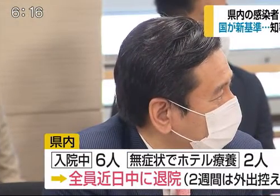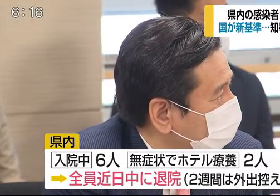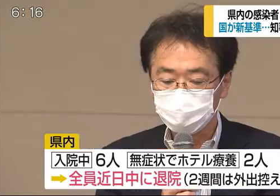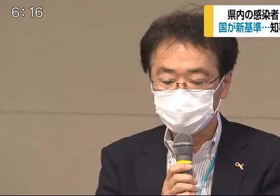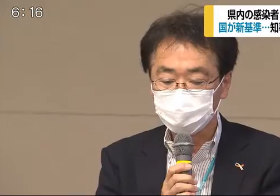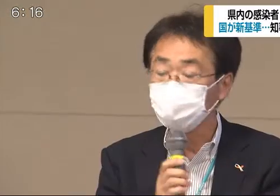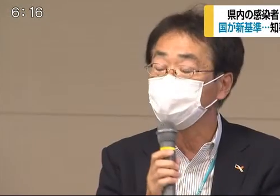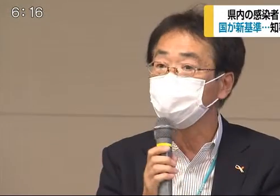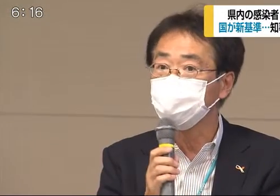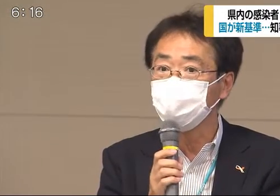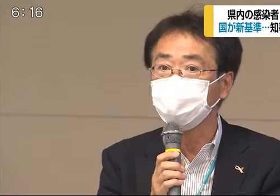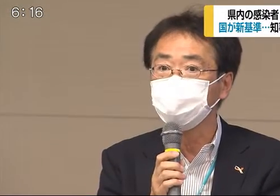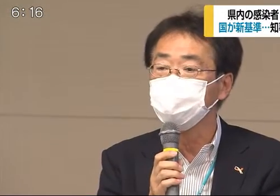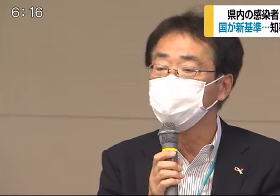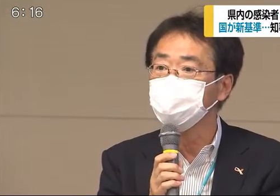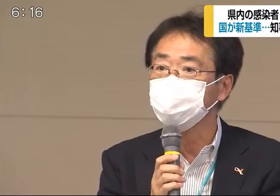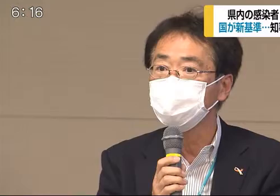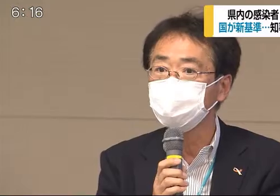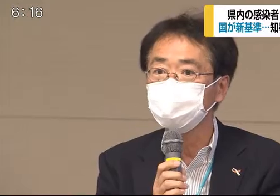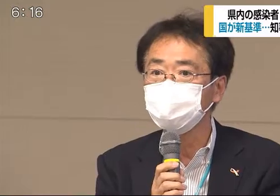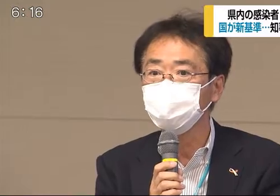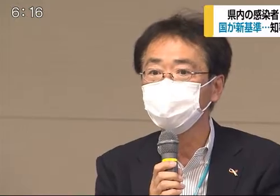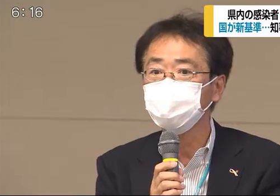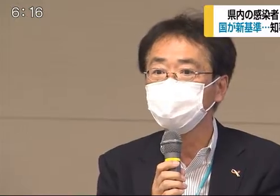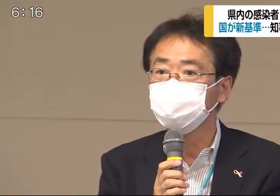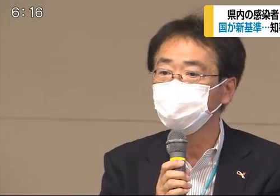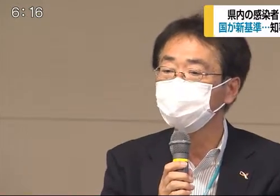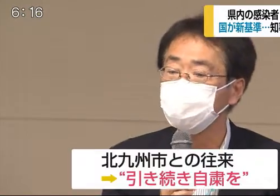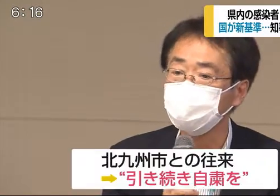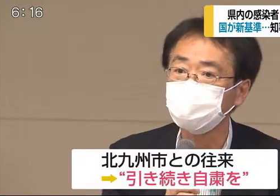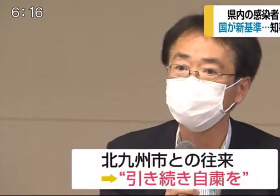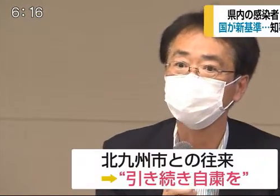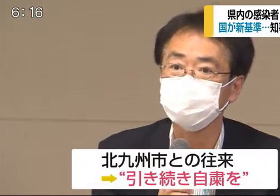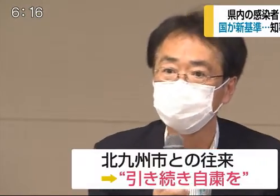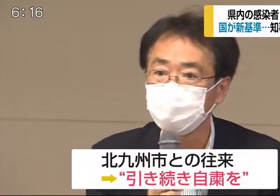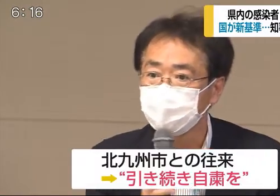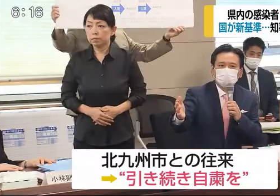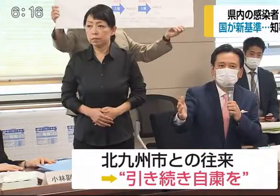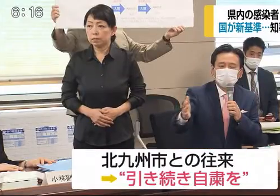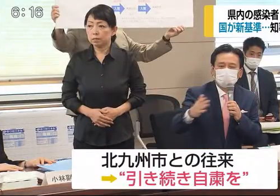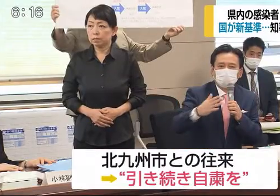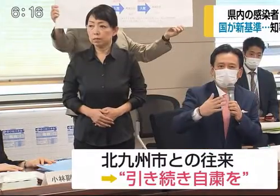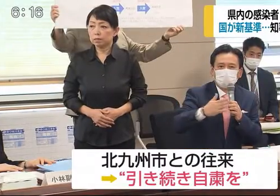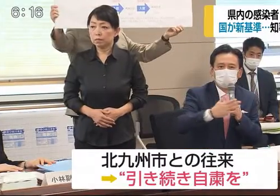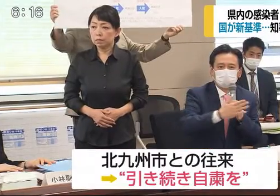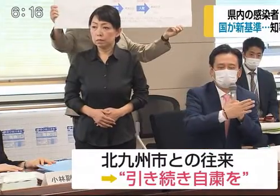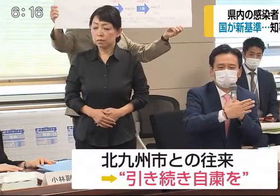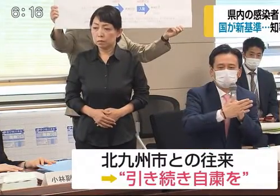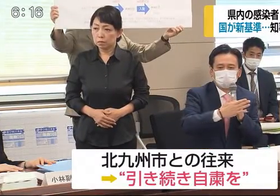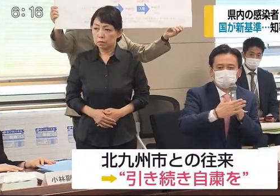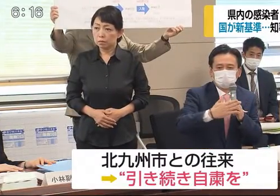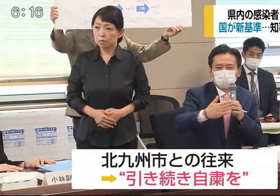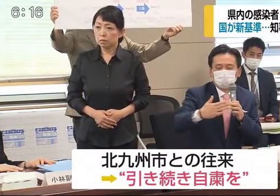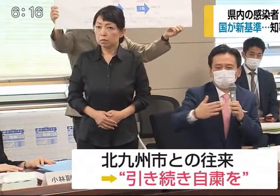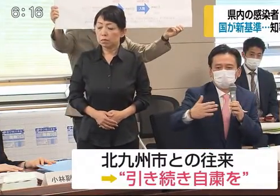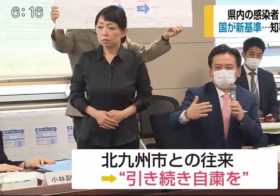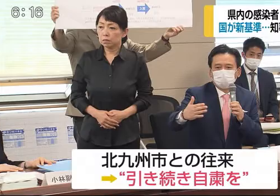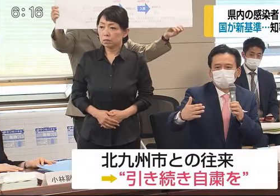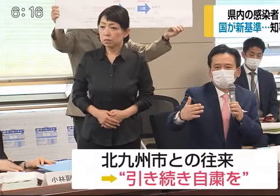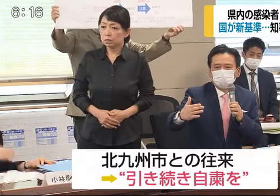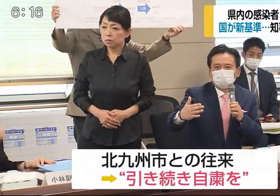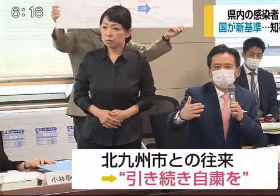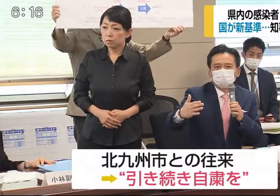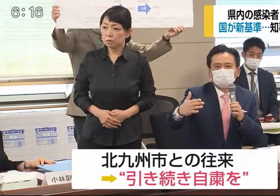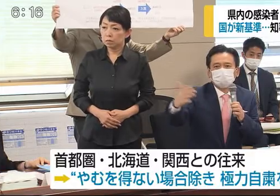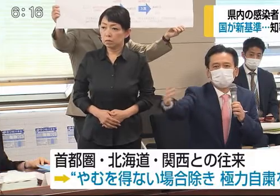です。一方、県境をまたぐ移動について山口知事は、北九州市との往来は引き続き自粛